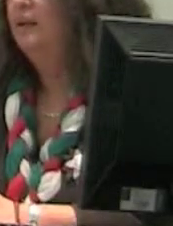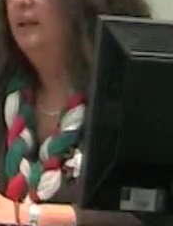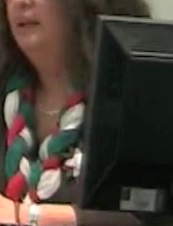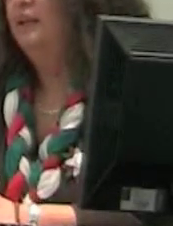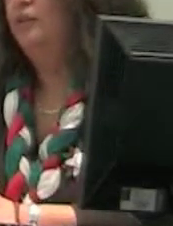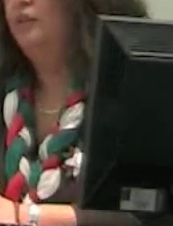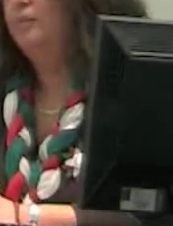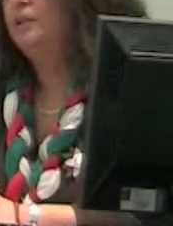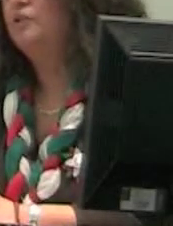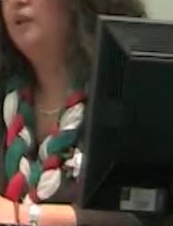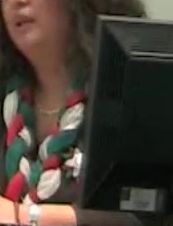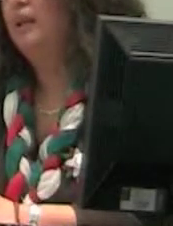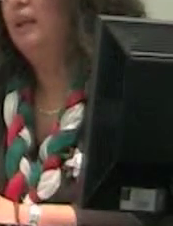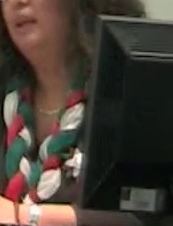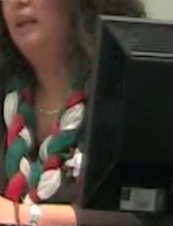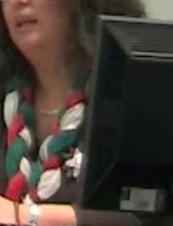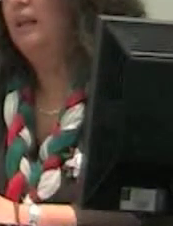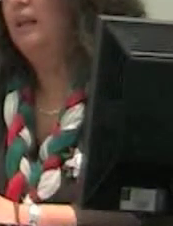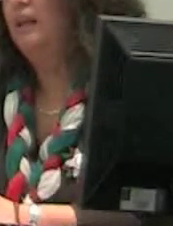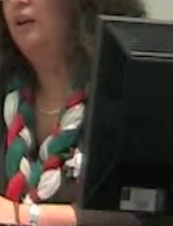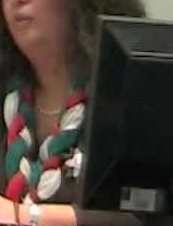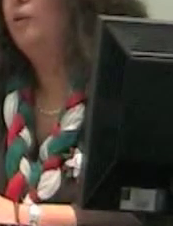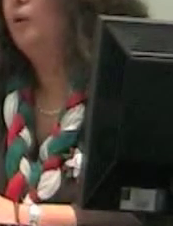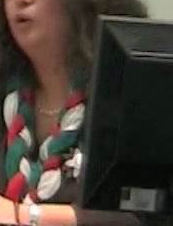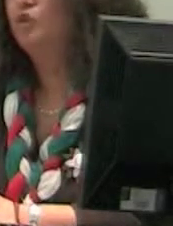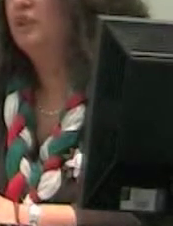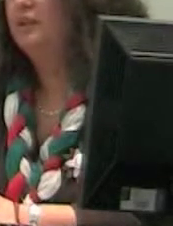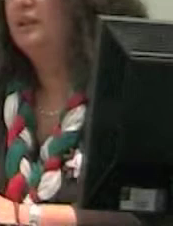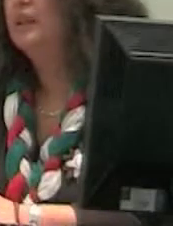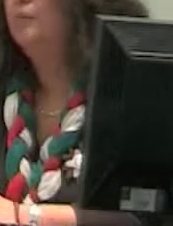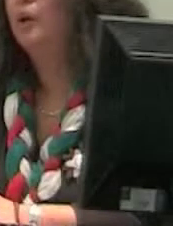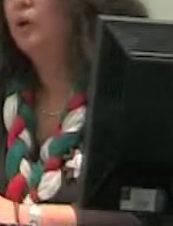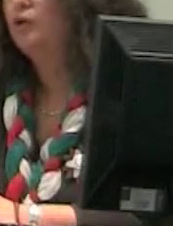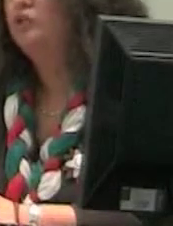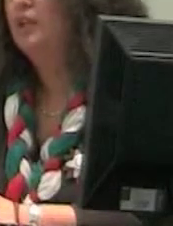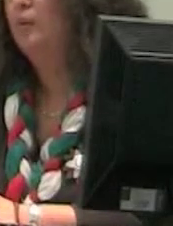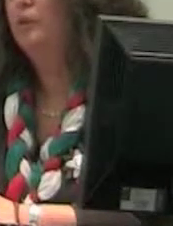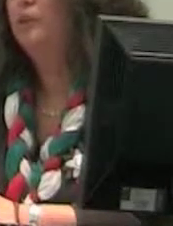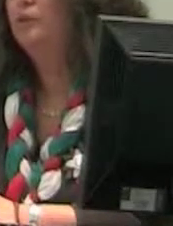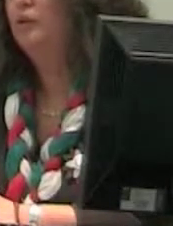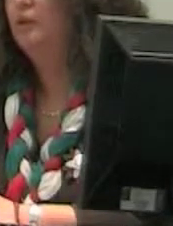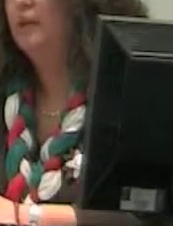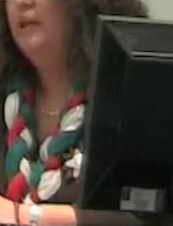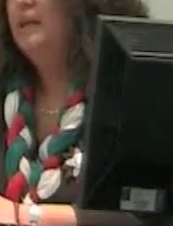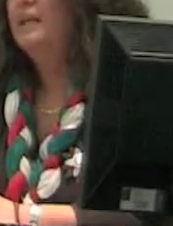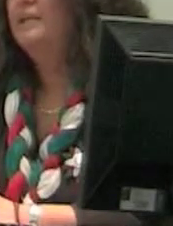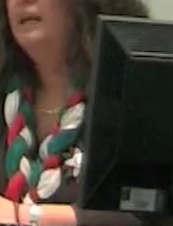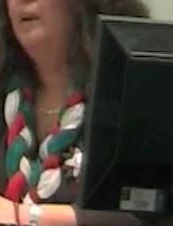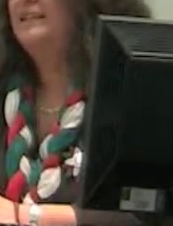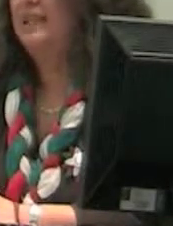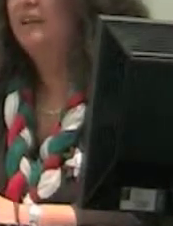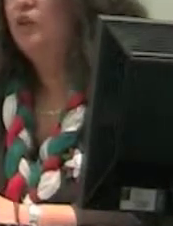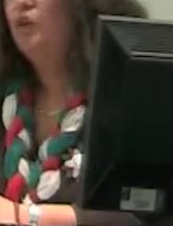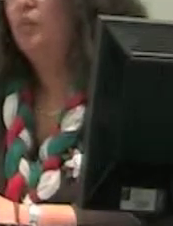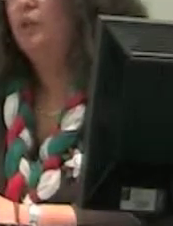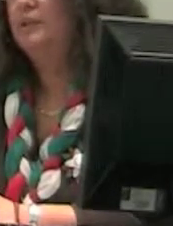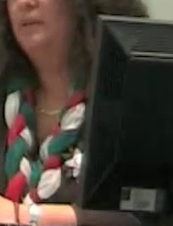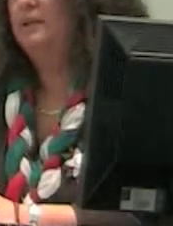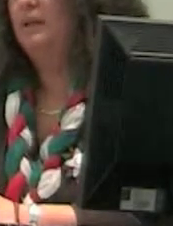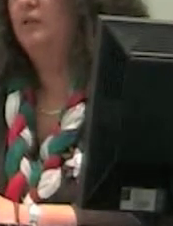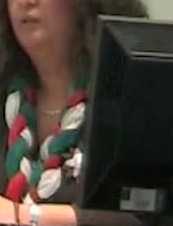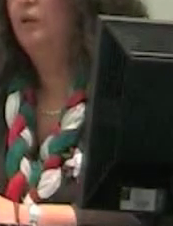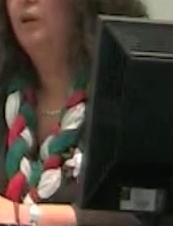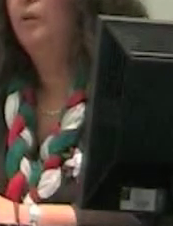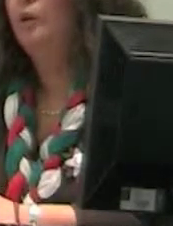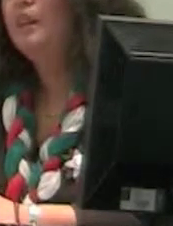españolas. Entonces pienso que no podemos consentir que Marruecos siga oprimiéndonos y siga machacándonos como lo